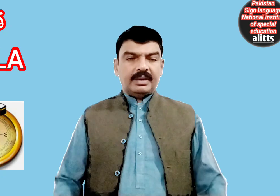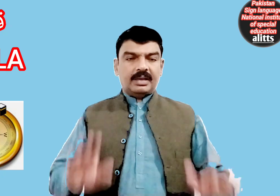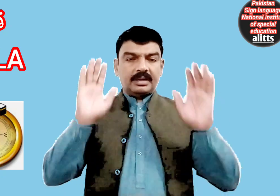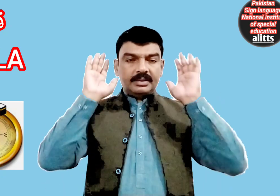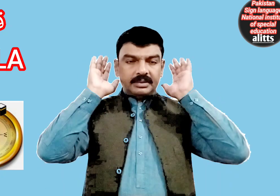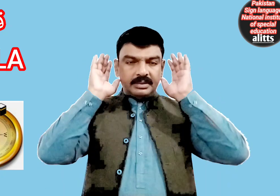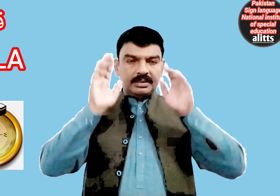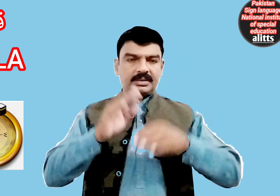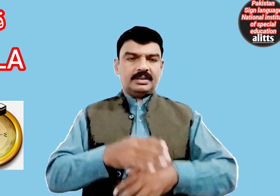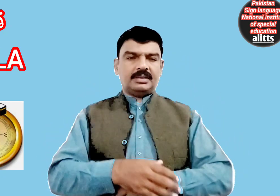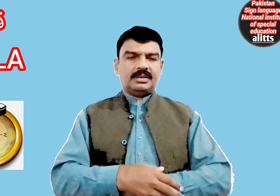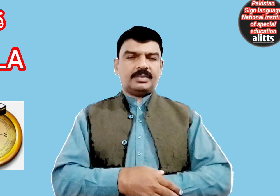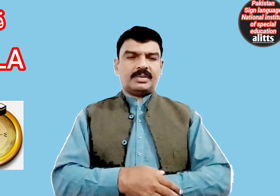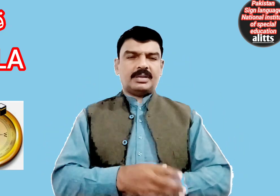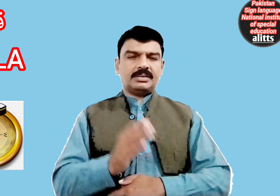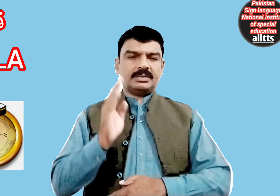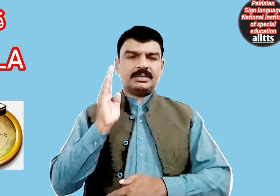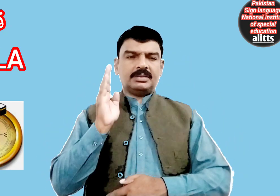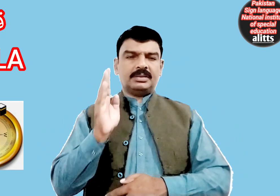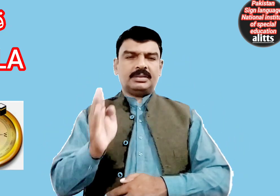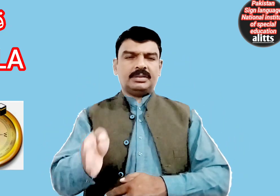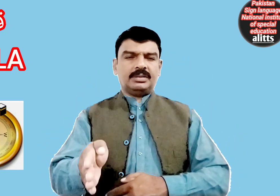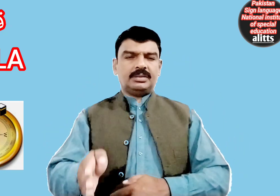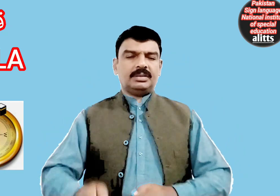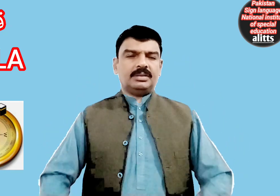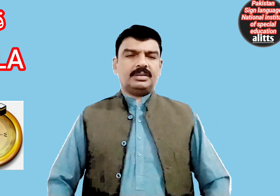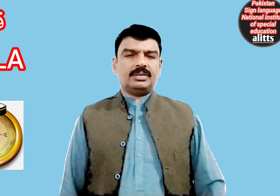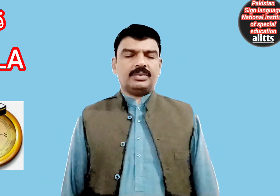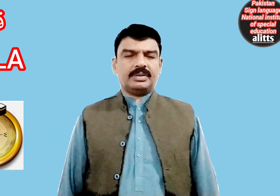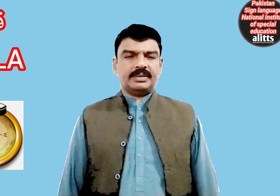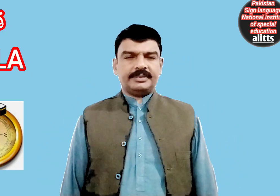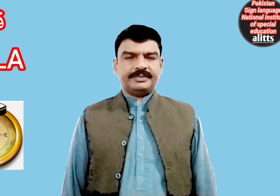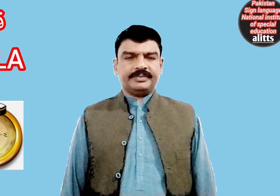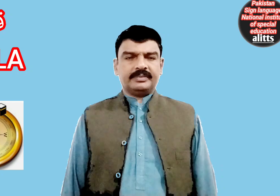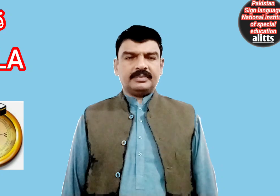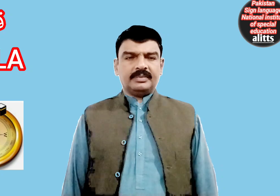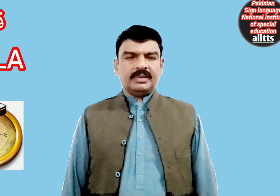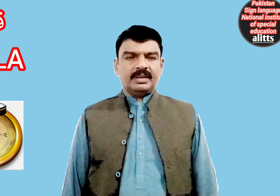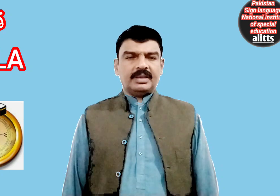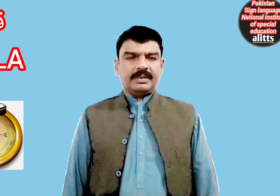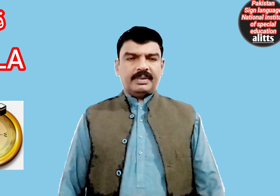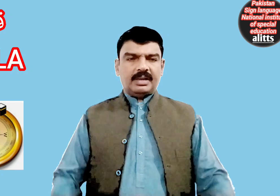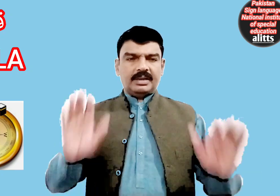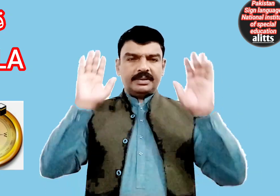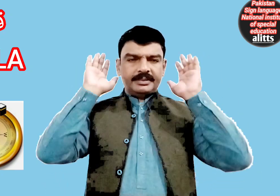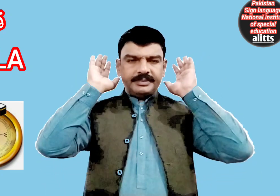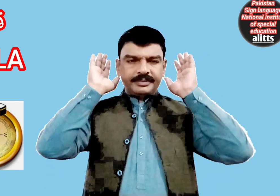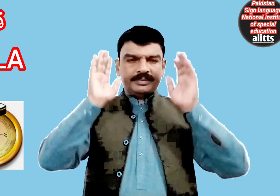किबला। नमाज, रुख। किबला।